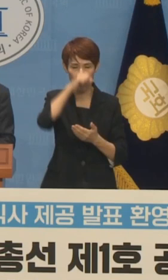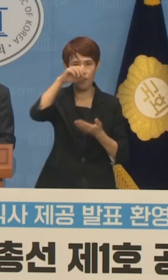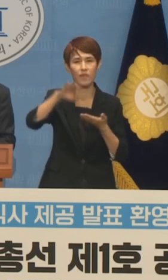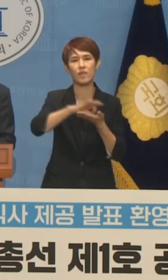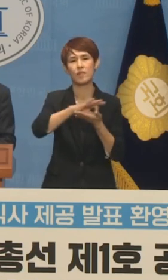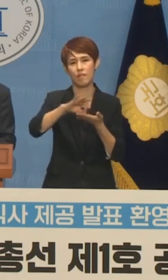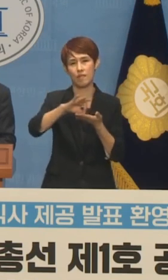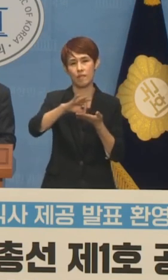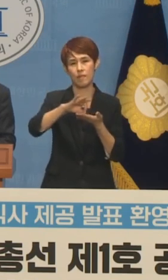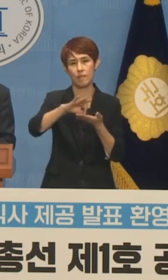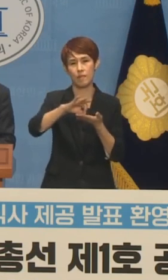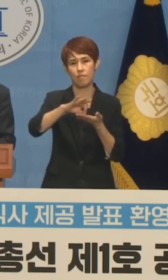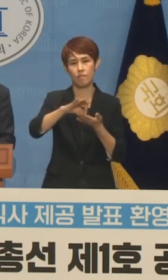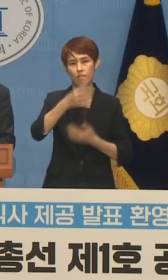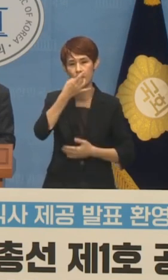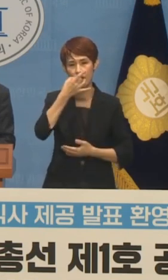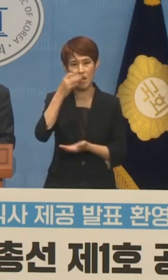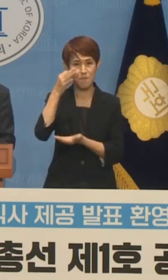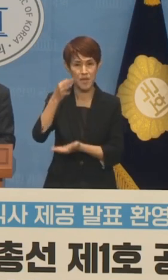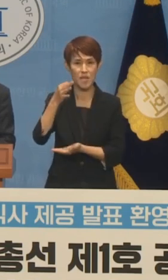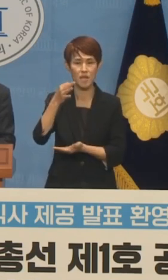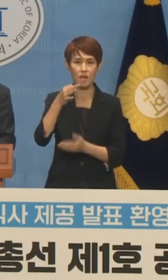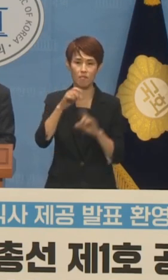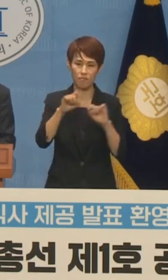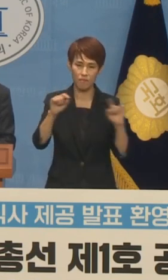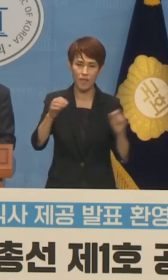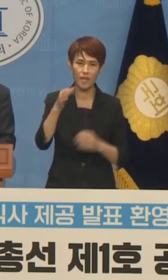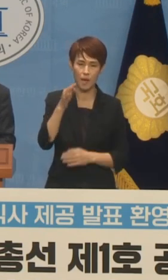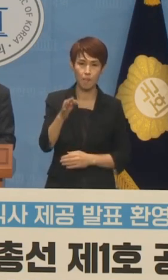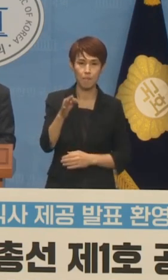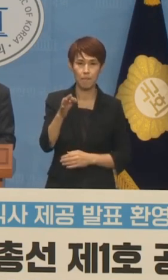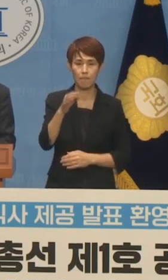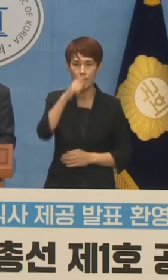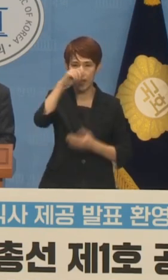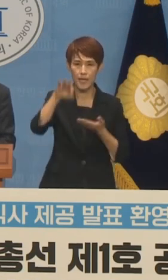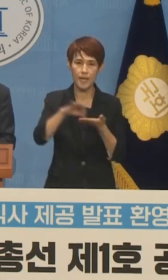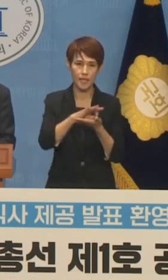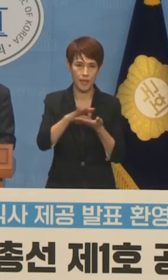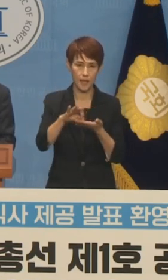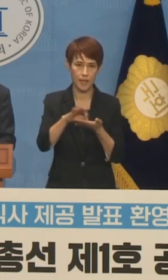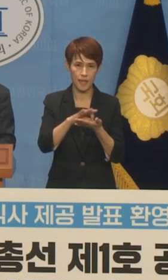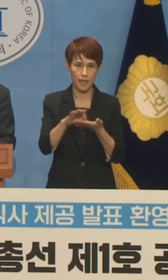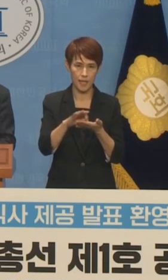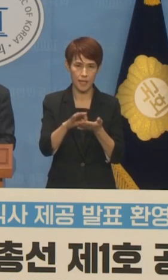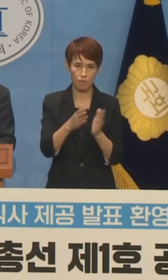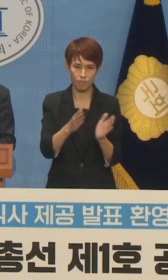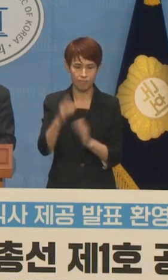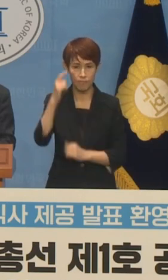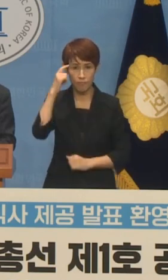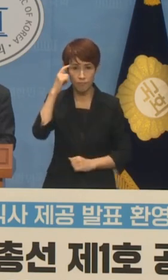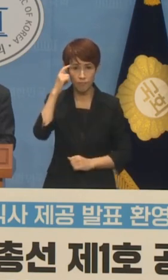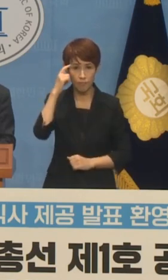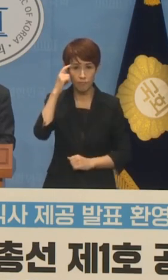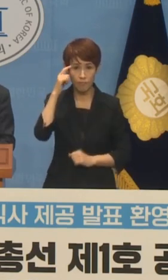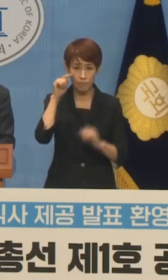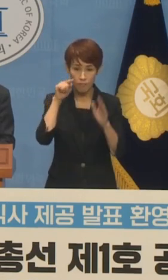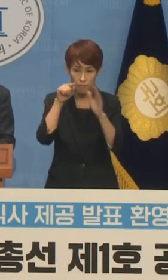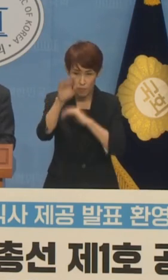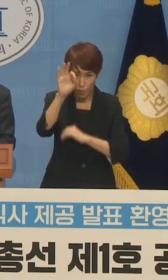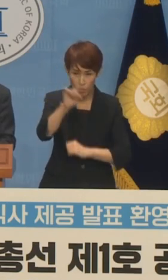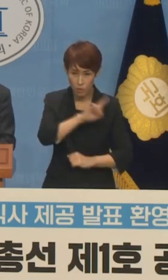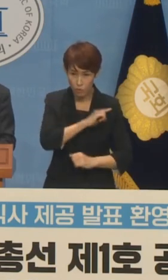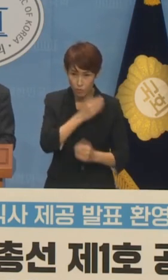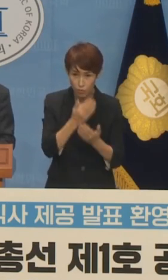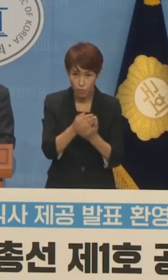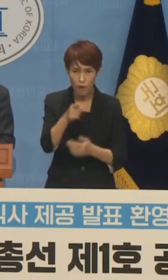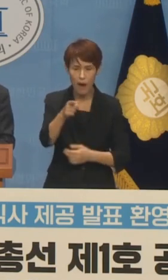문제였는데요. 양곡비, 부식비를 중점으로 예산을 챙기려고 했습니다만은 또 현장에서 가장